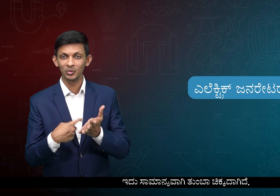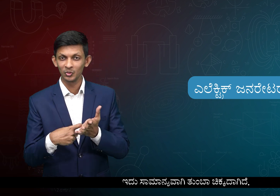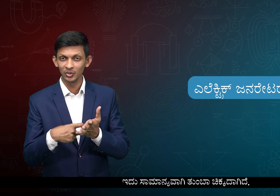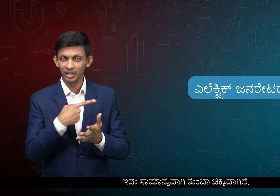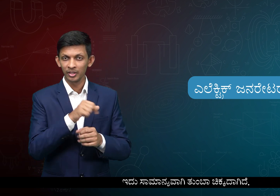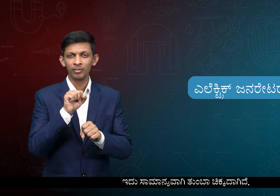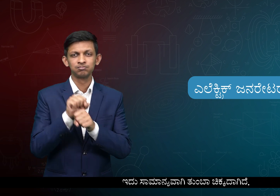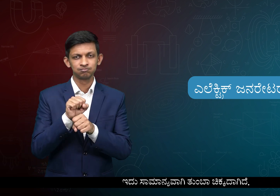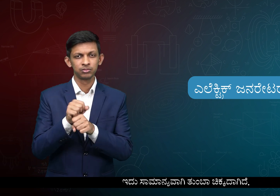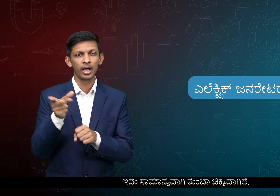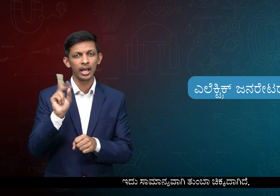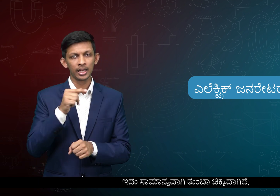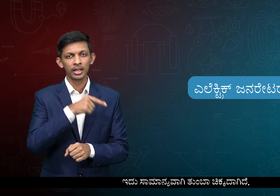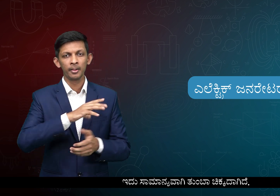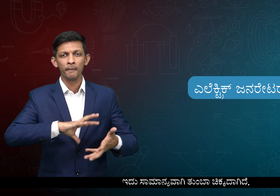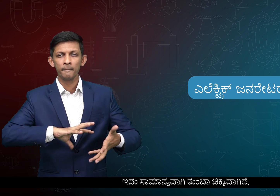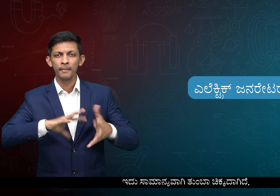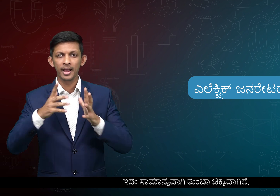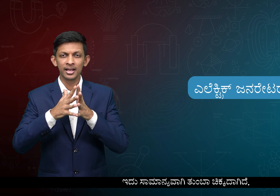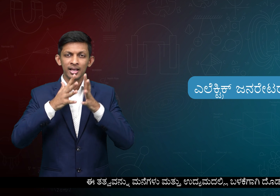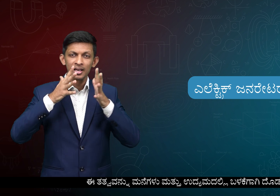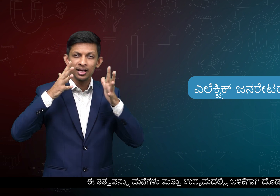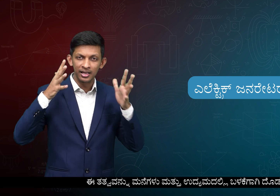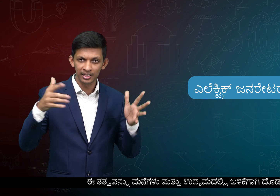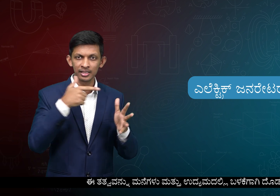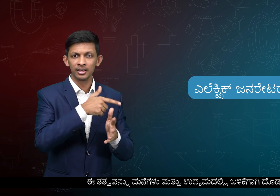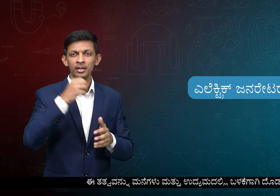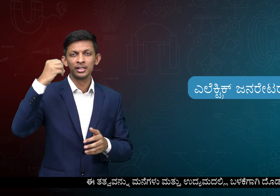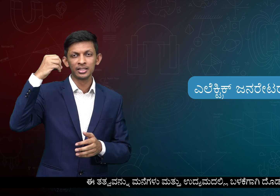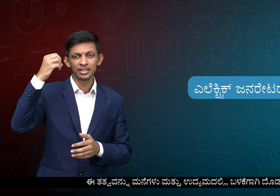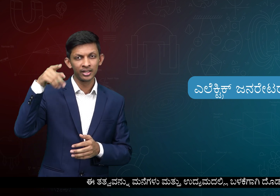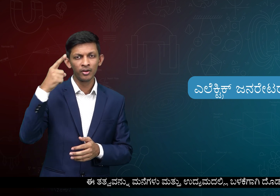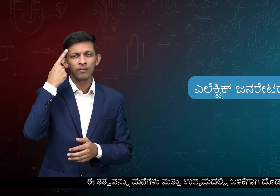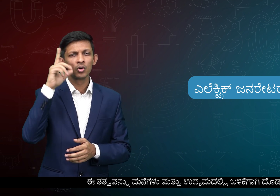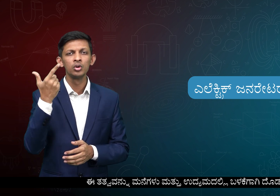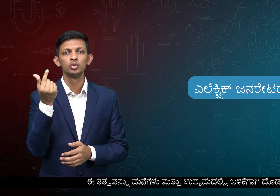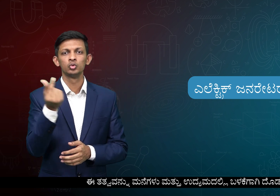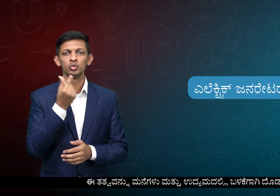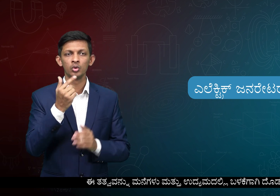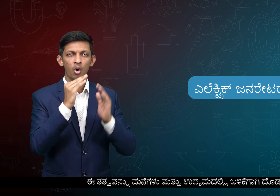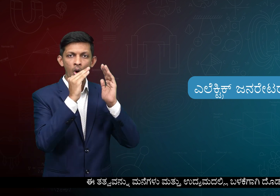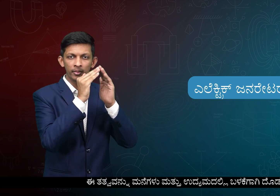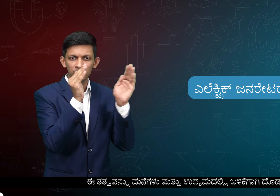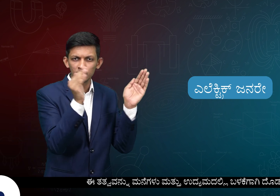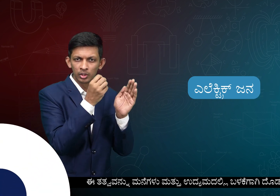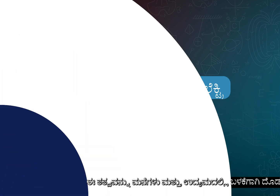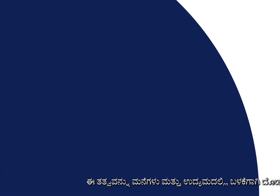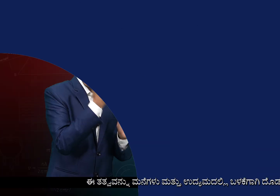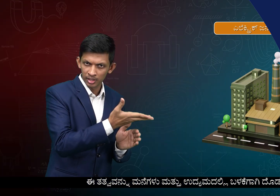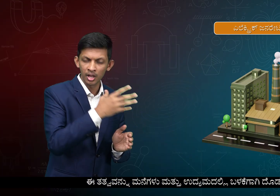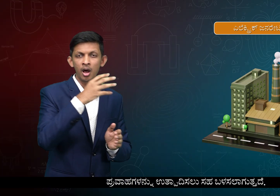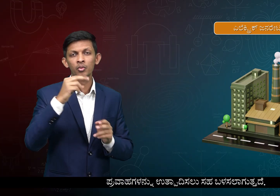ಇದು ಸಾಮಾನ್ಯವಾಗಿ ತುಂಬಾ ಚಿಕ್ಕದಾಗಿದೆ. ಈ ತತ್ವವನ್ನು ಮನೆಗಳು ಮತ್ತು ಉದ್ಯಮದಲ್ಲಿ